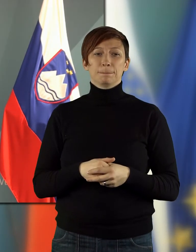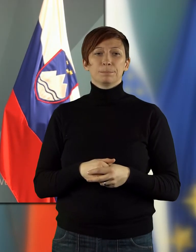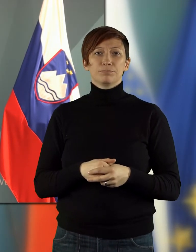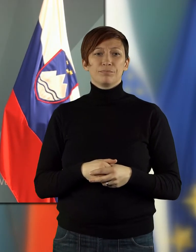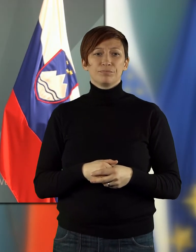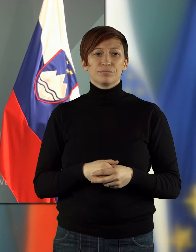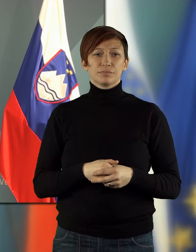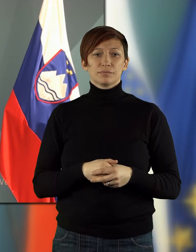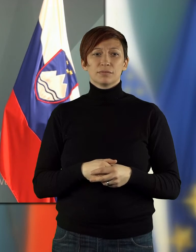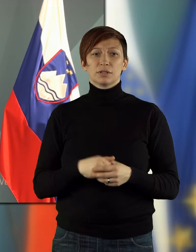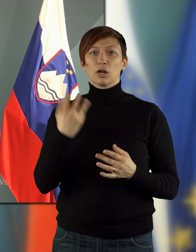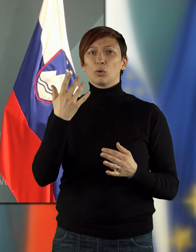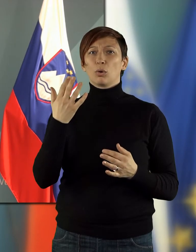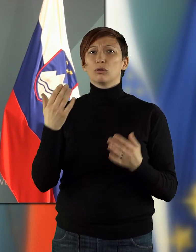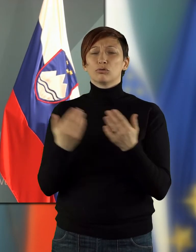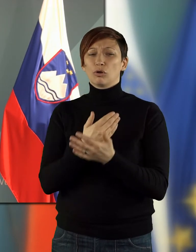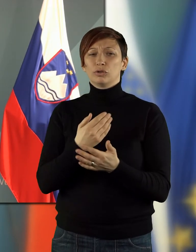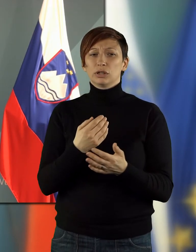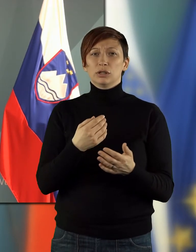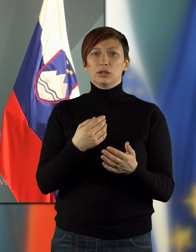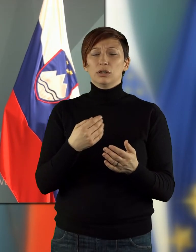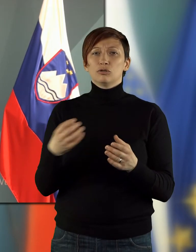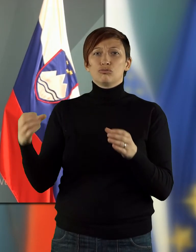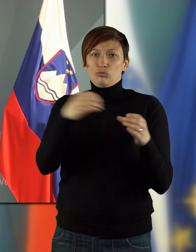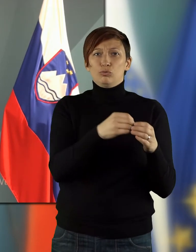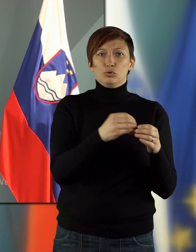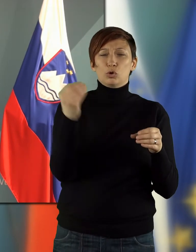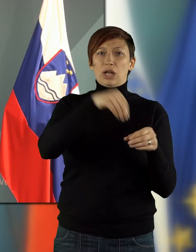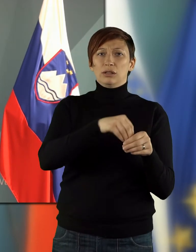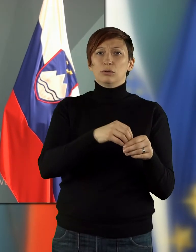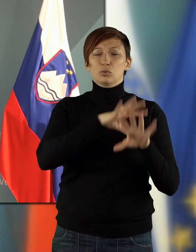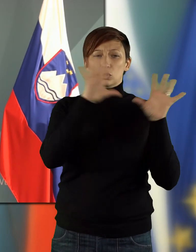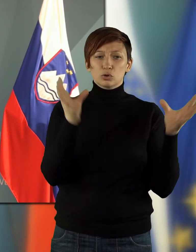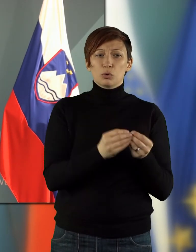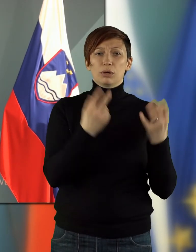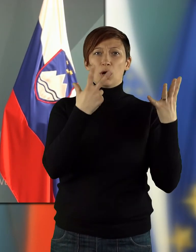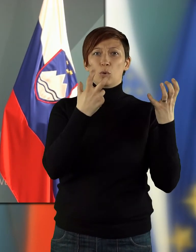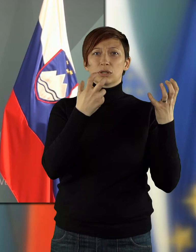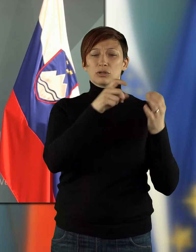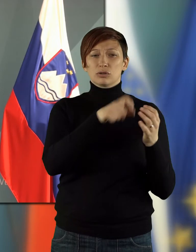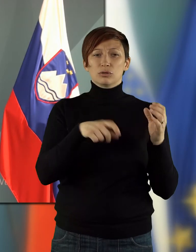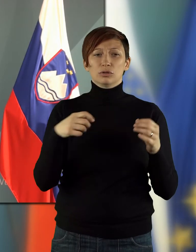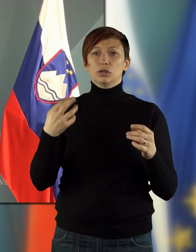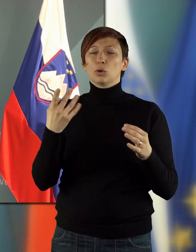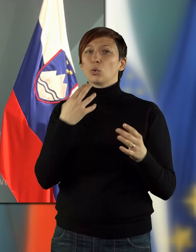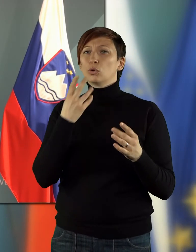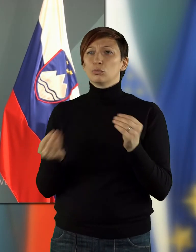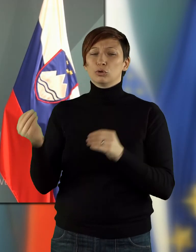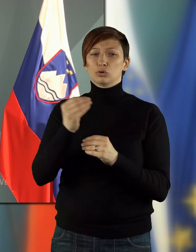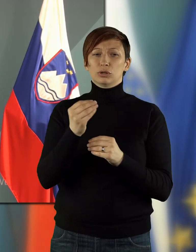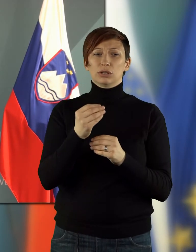Koliko če ta vojakov so počel, kaj bo vključeni? Zdaj, celotno število vojakov je okoli 800.